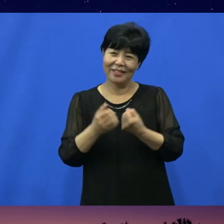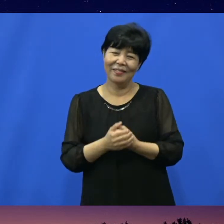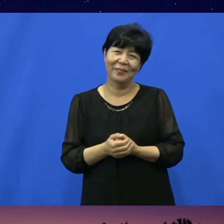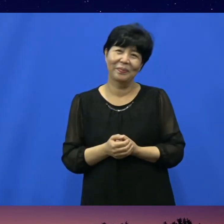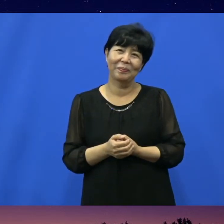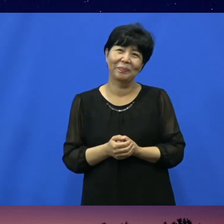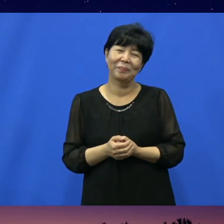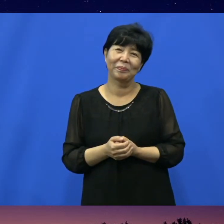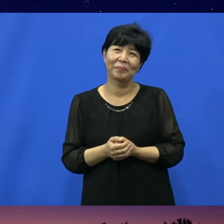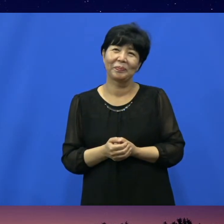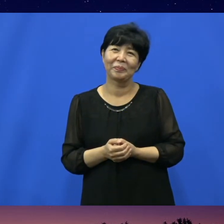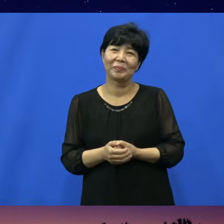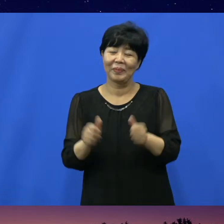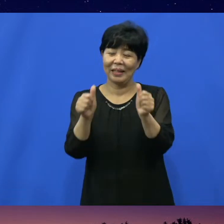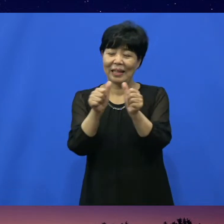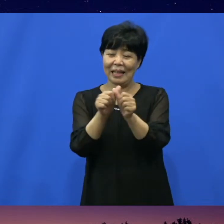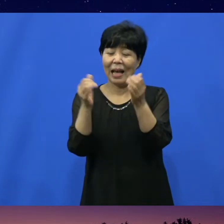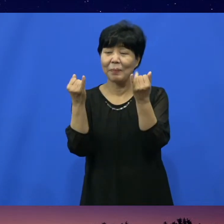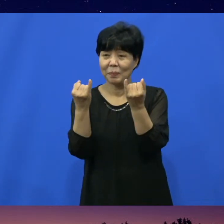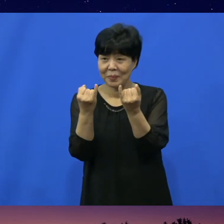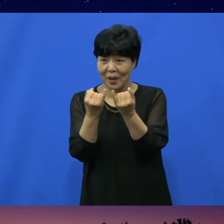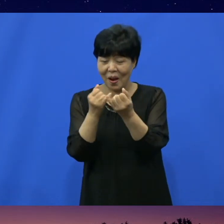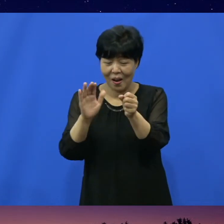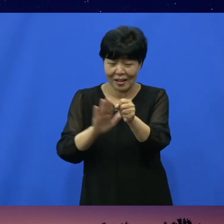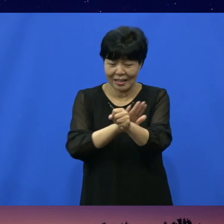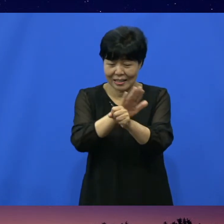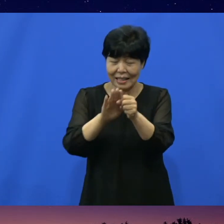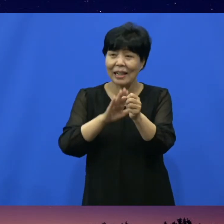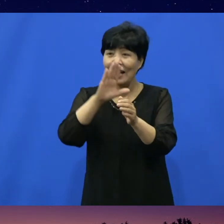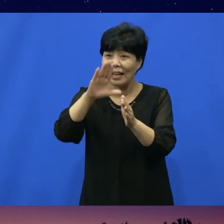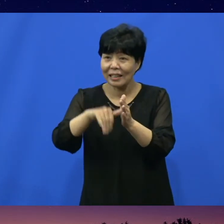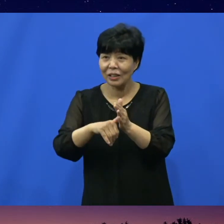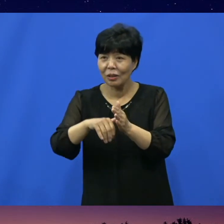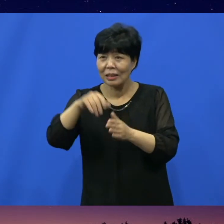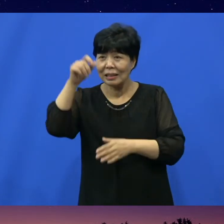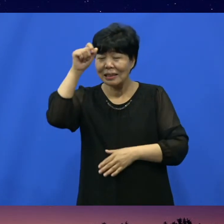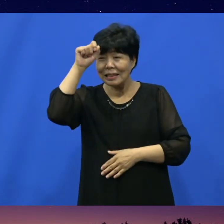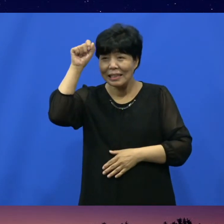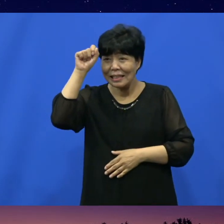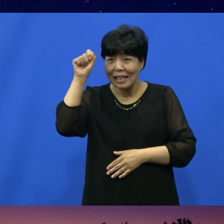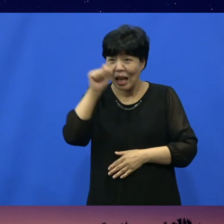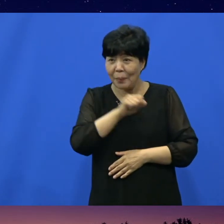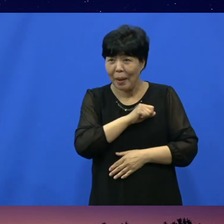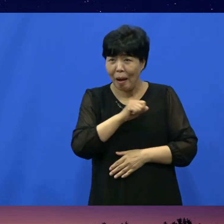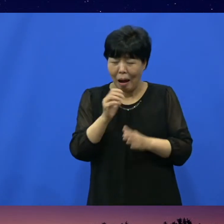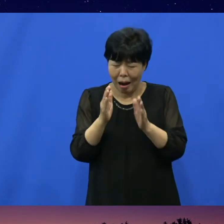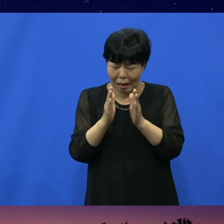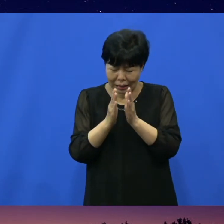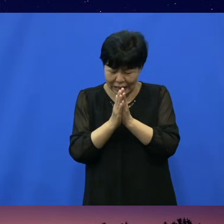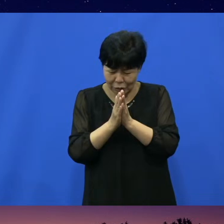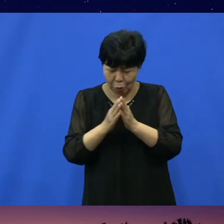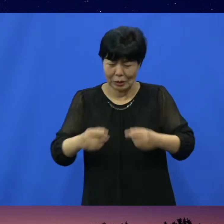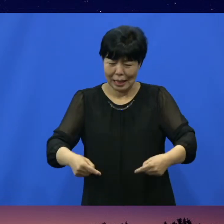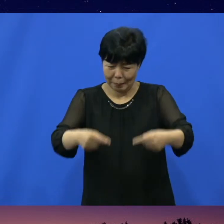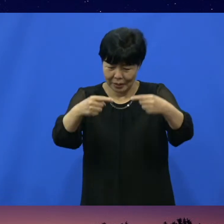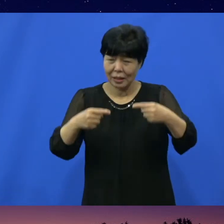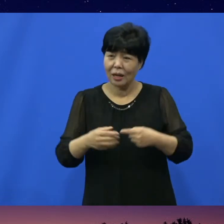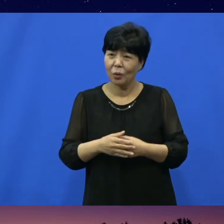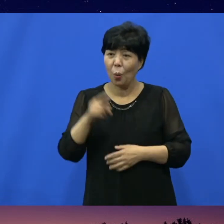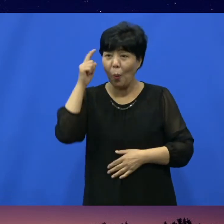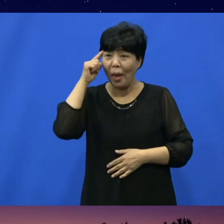그렇죠? 뭐 우리 남녀의 사랑을 해도 사랑을 하면 뭐 새벽에도 뭐 안 나오던 새벽에도 나오고 막 그러잖아요. 그이가